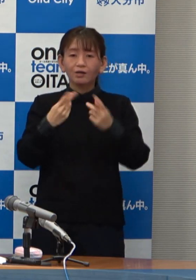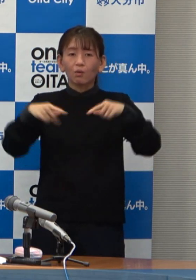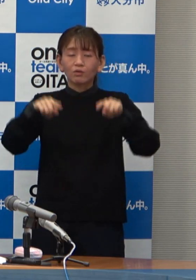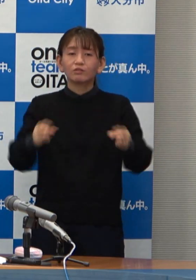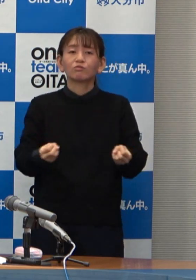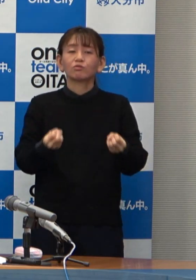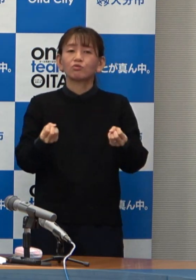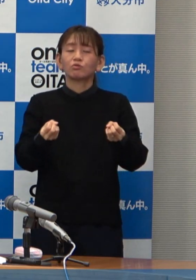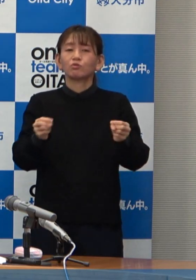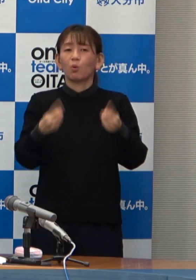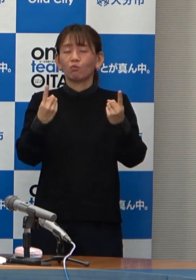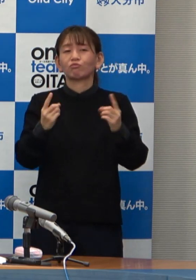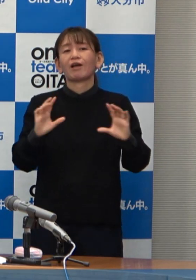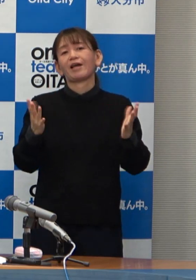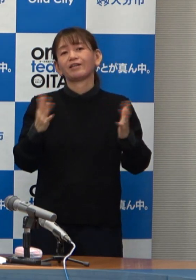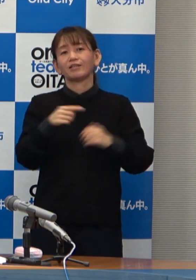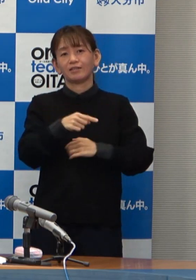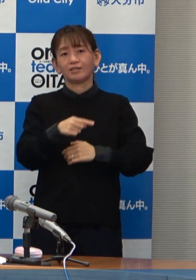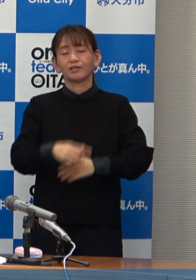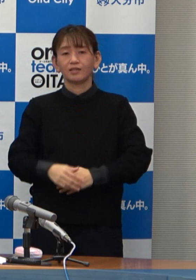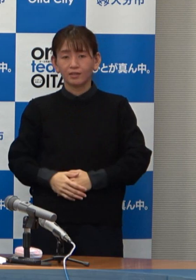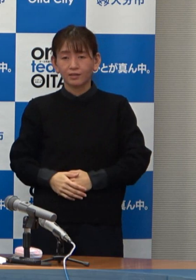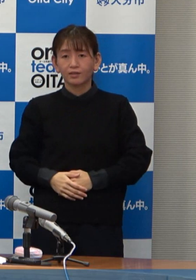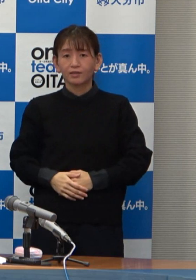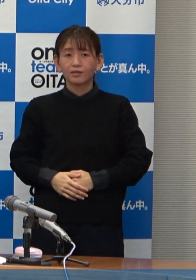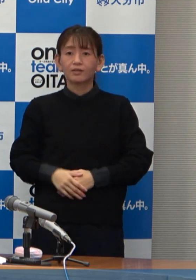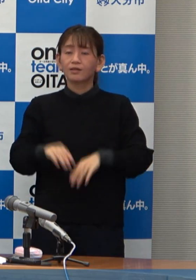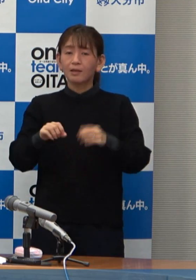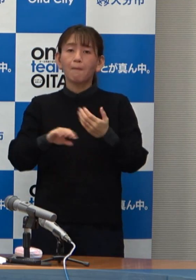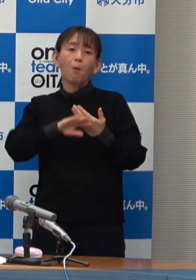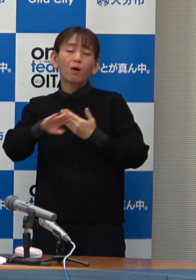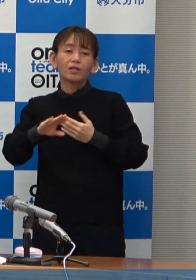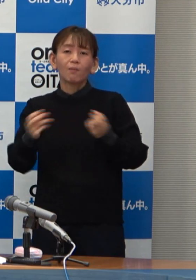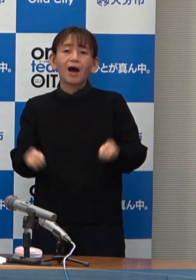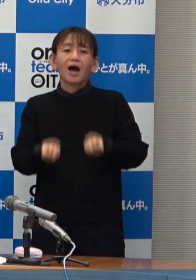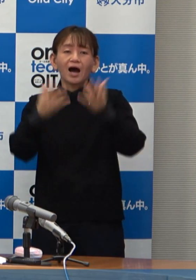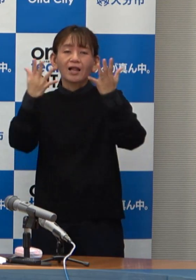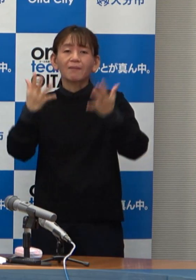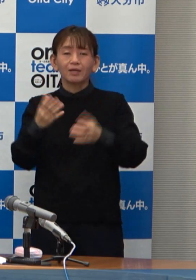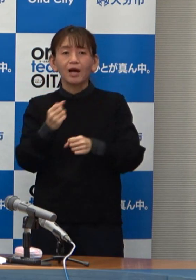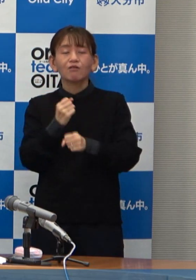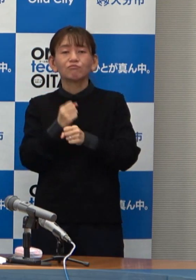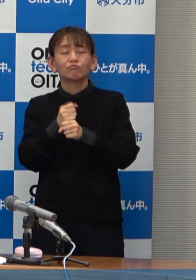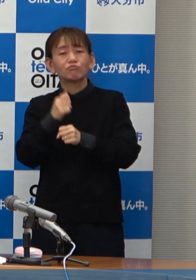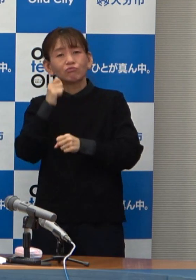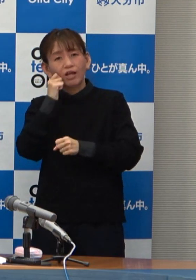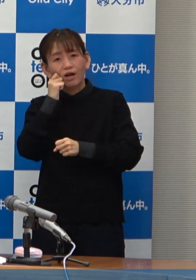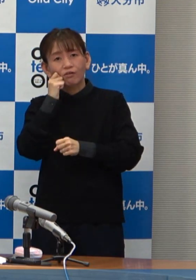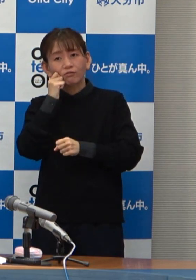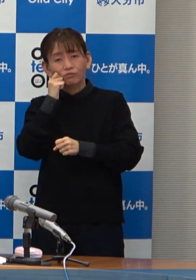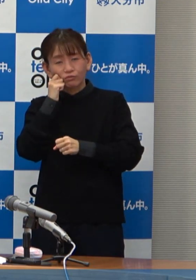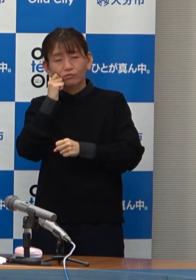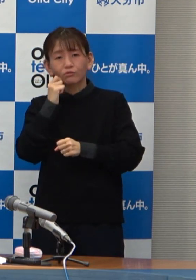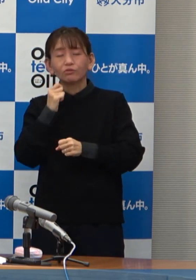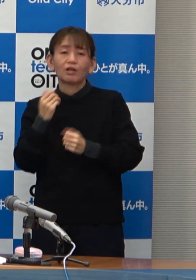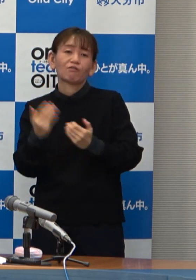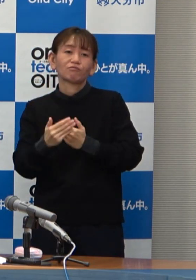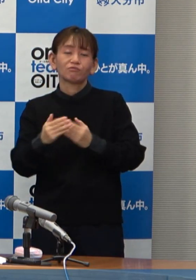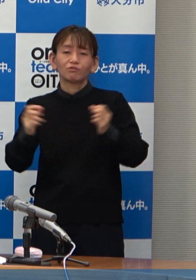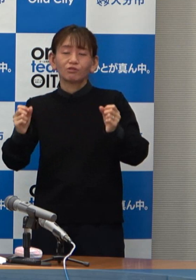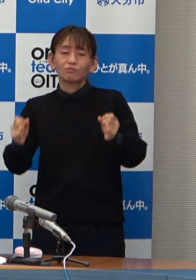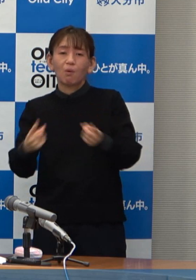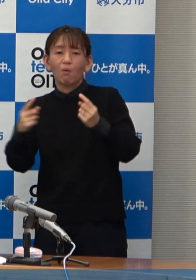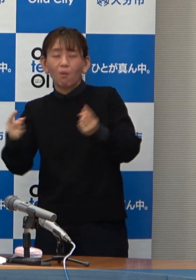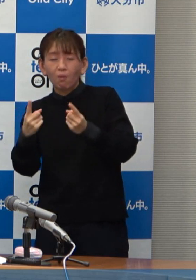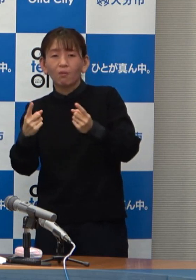れるだけではなくて花火が作れなくなるという話でしたあの重複で花火をやるところがあるのでという